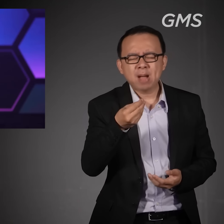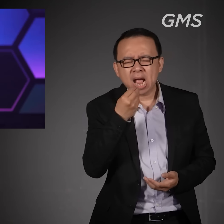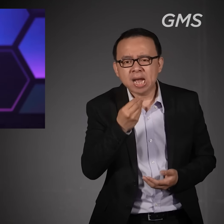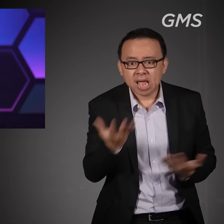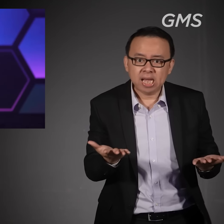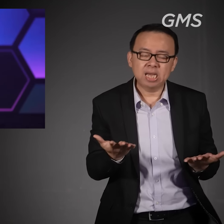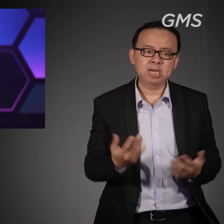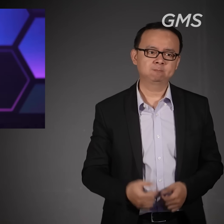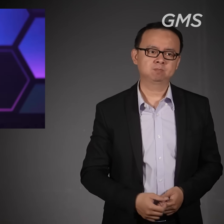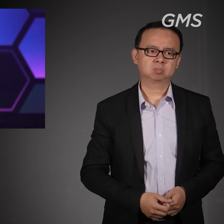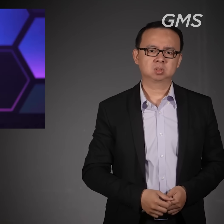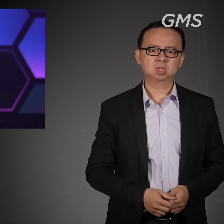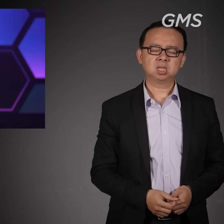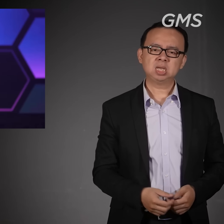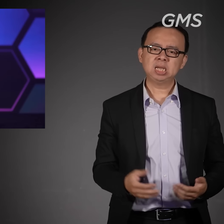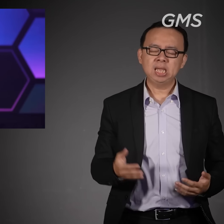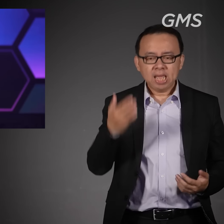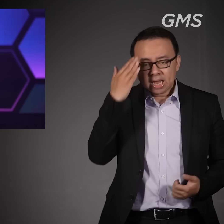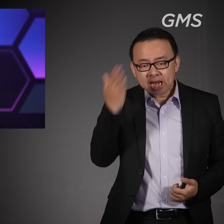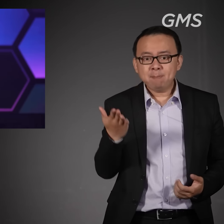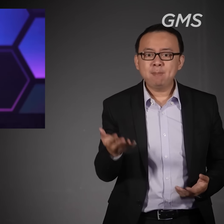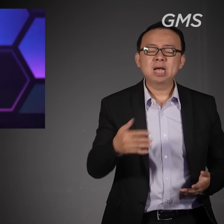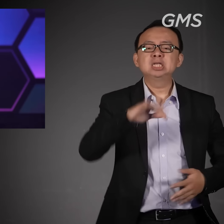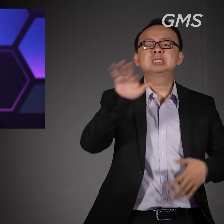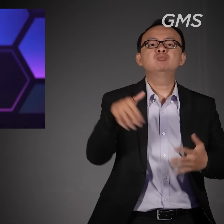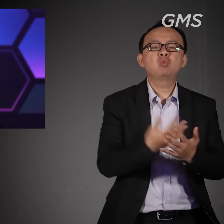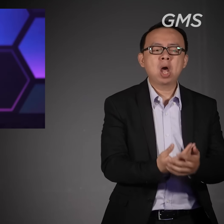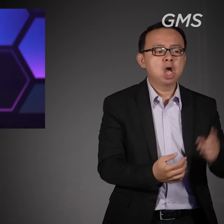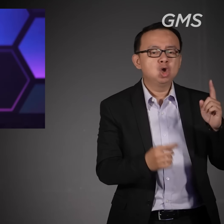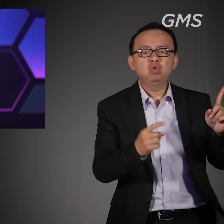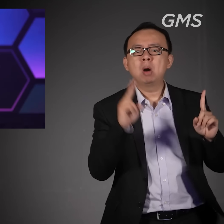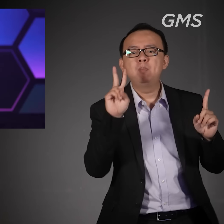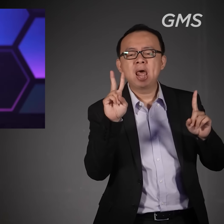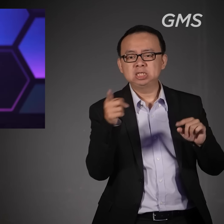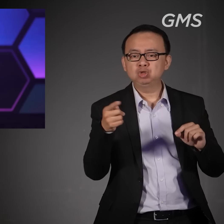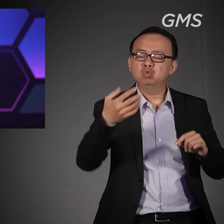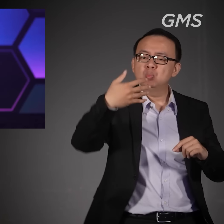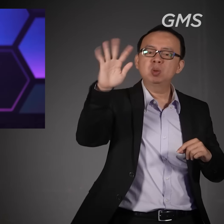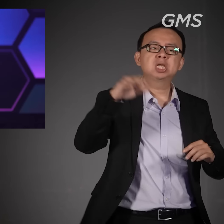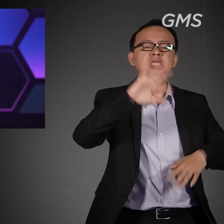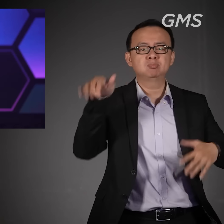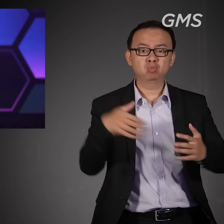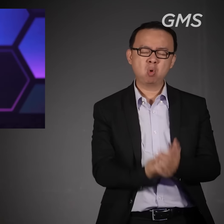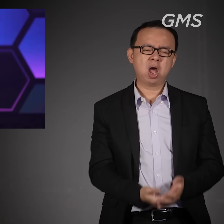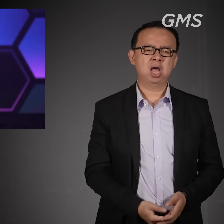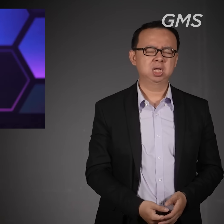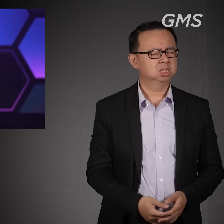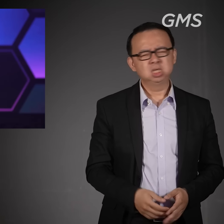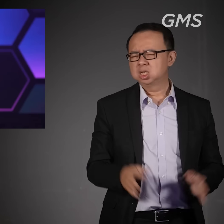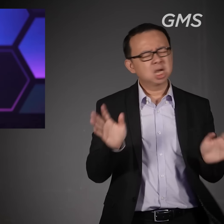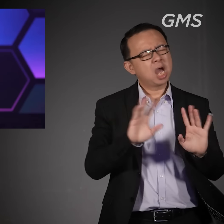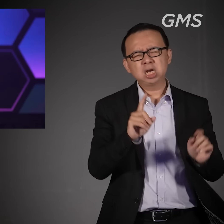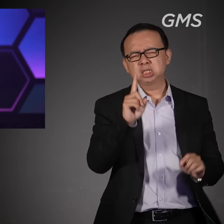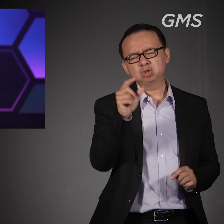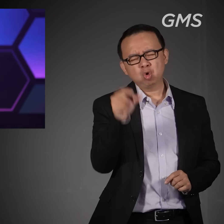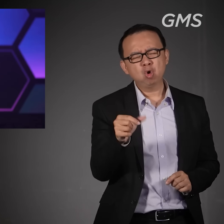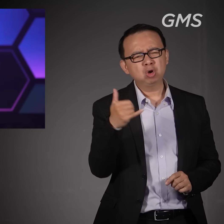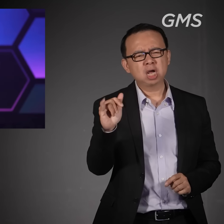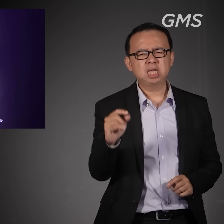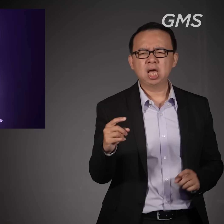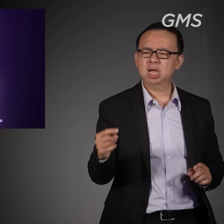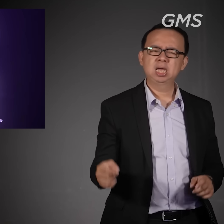pulang makanan segudang? Kenapa 12 pergi semua? Kok nggak ada yang jadi companion Tuhan Yesus? Kan